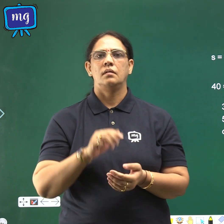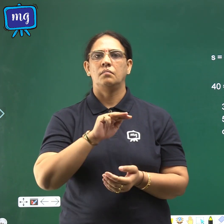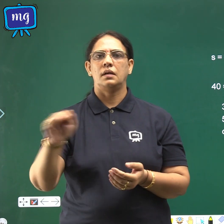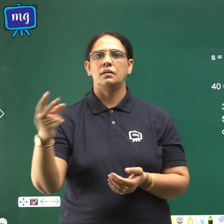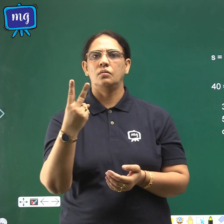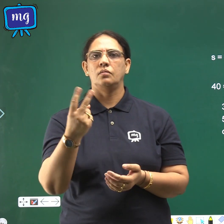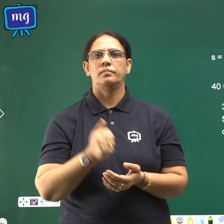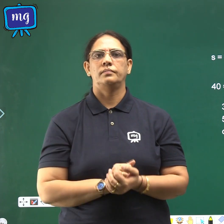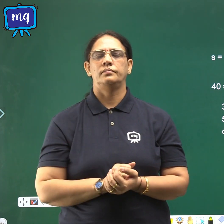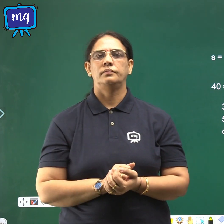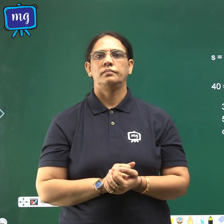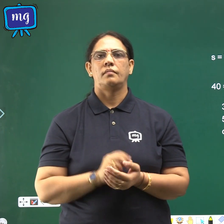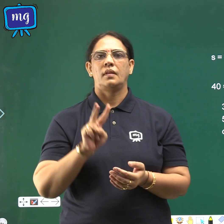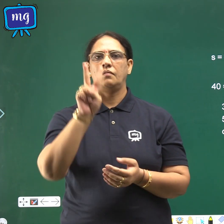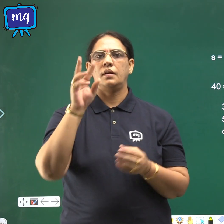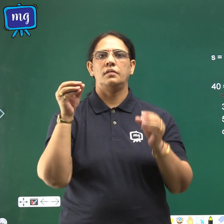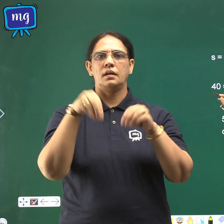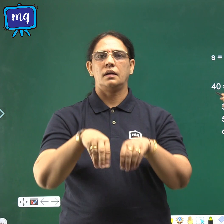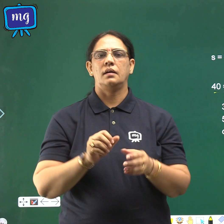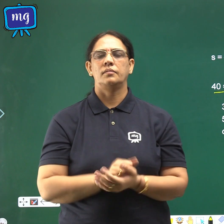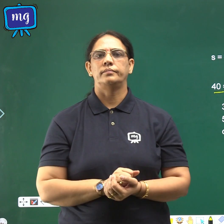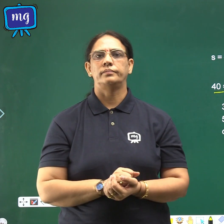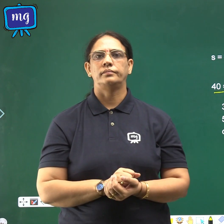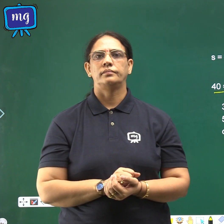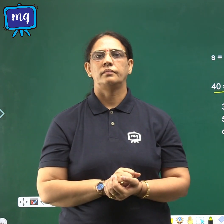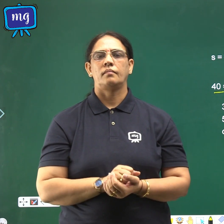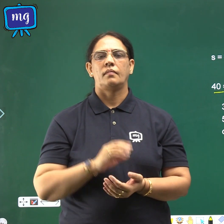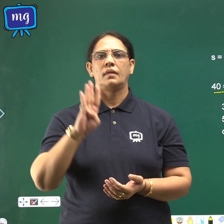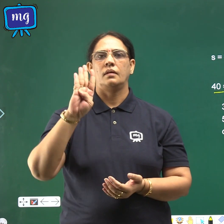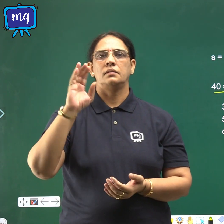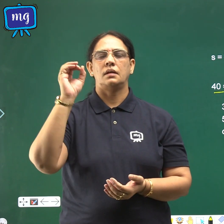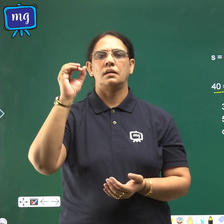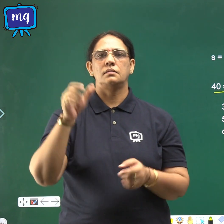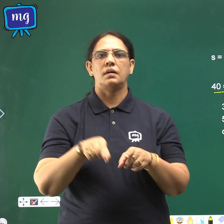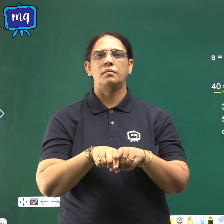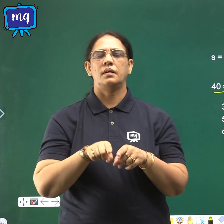दो। मान रखेंगे 40 बराबर